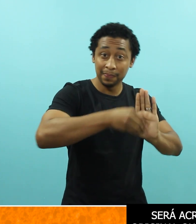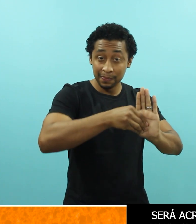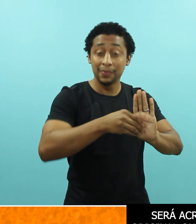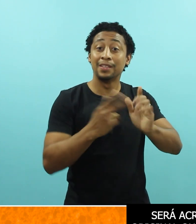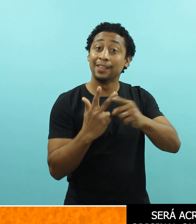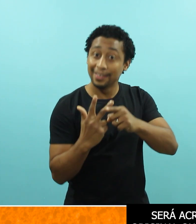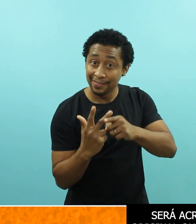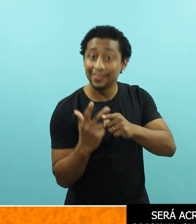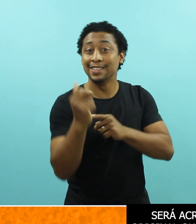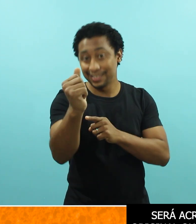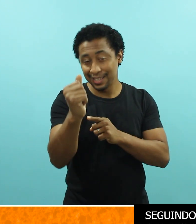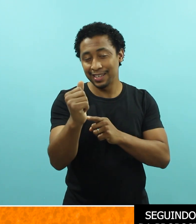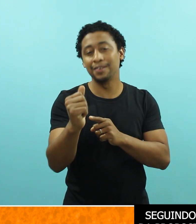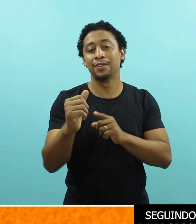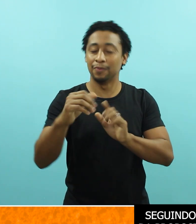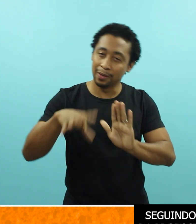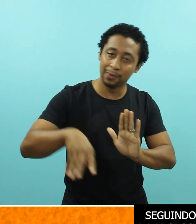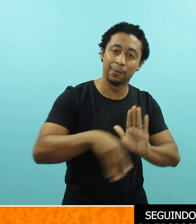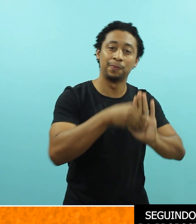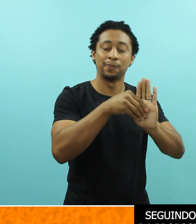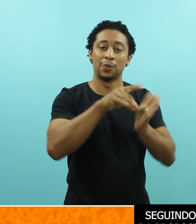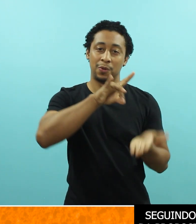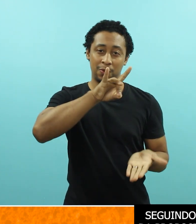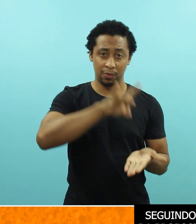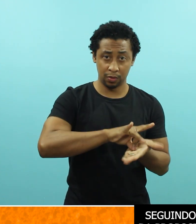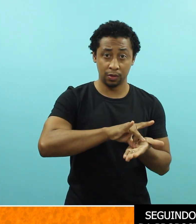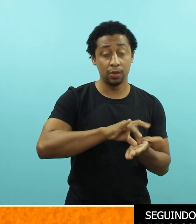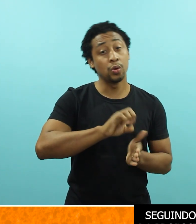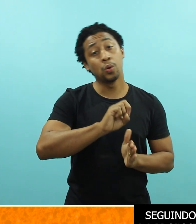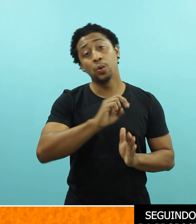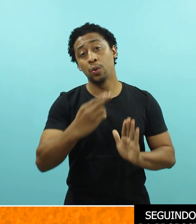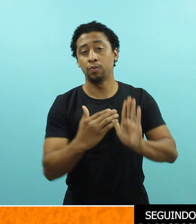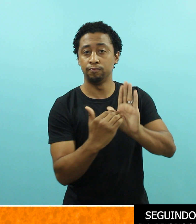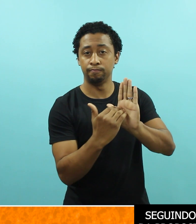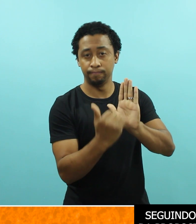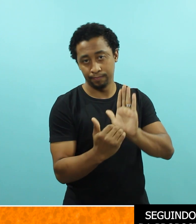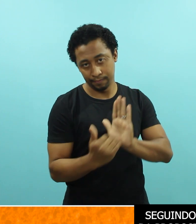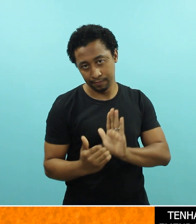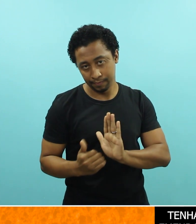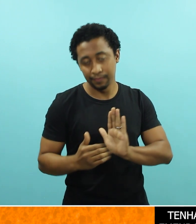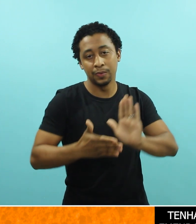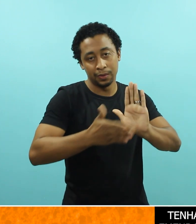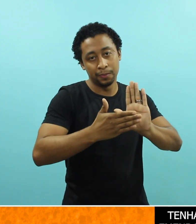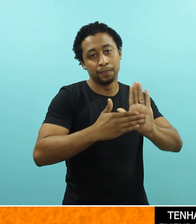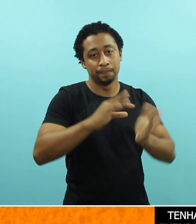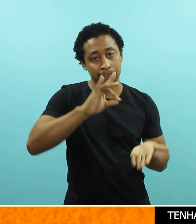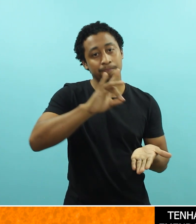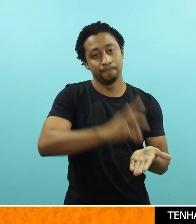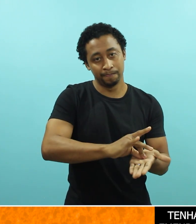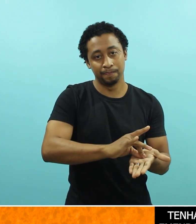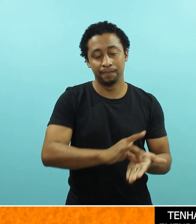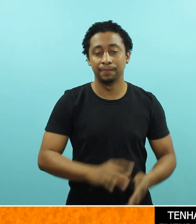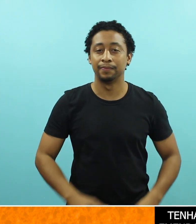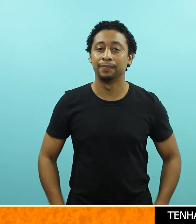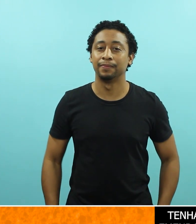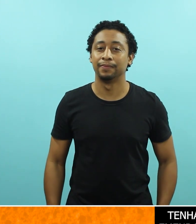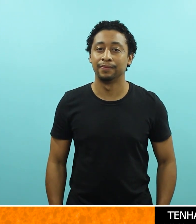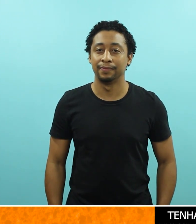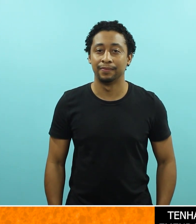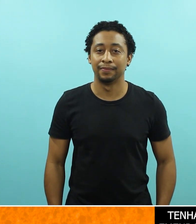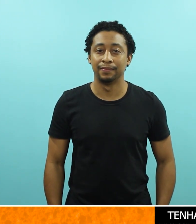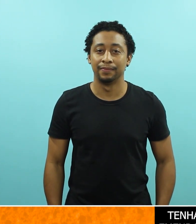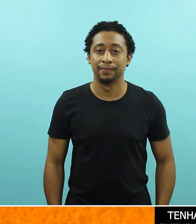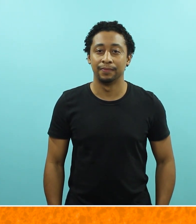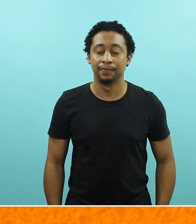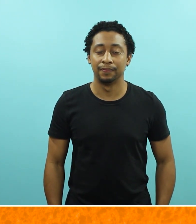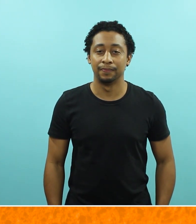dela subtraída, seguindo-se a votação da proposta em plenário, tenha ela sido emendada